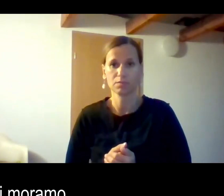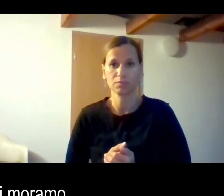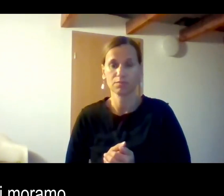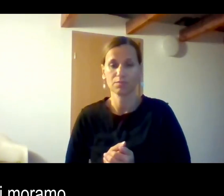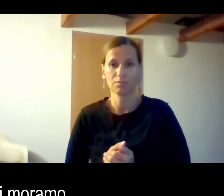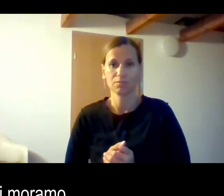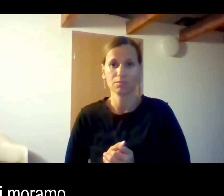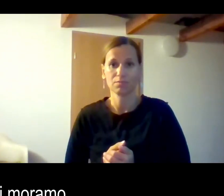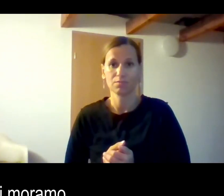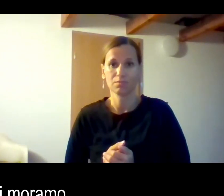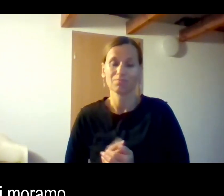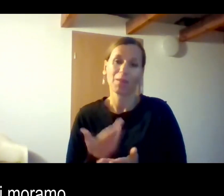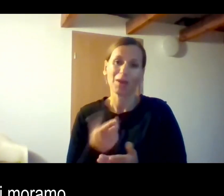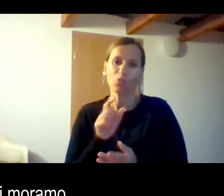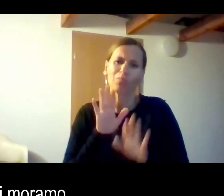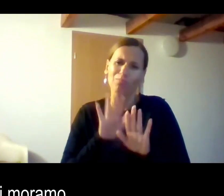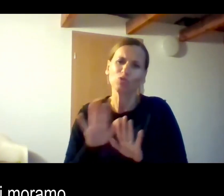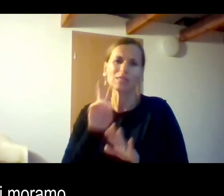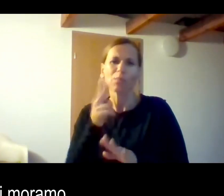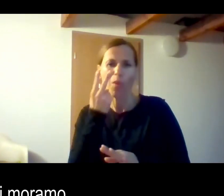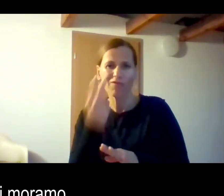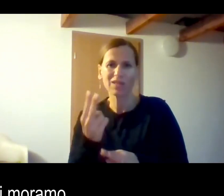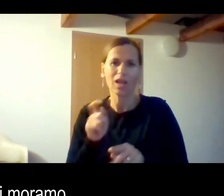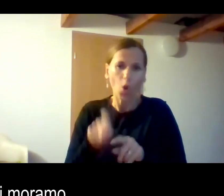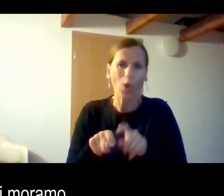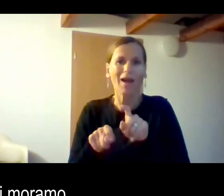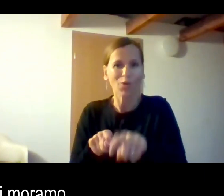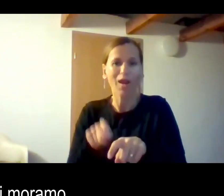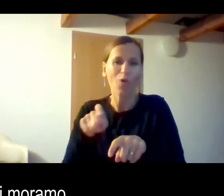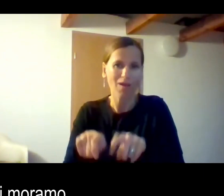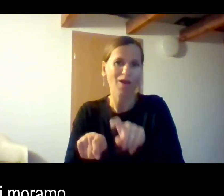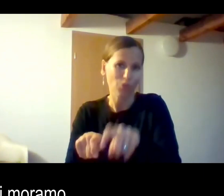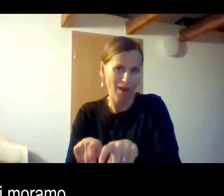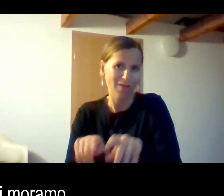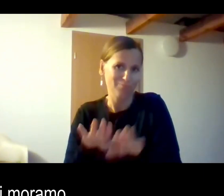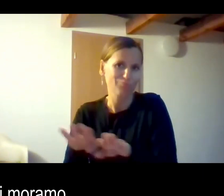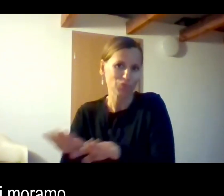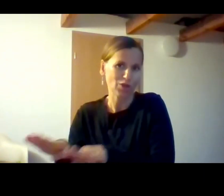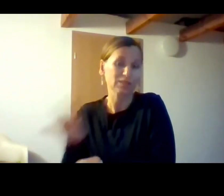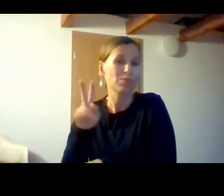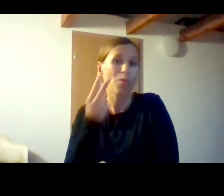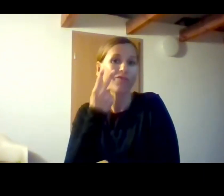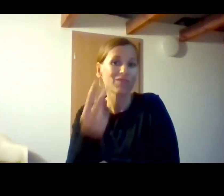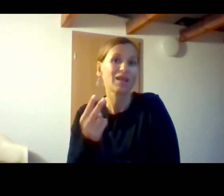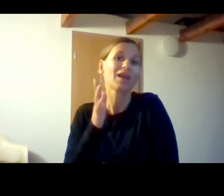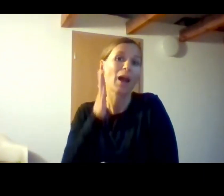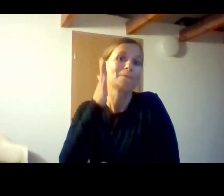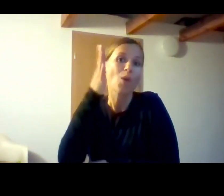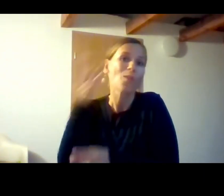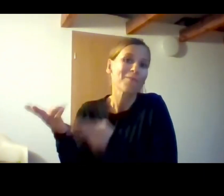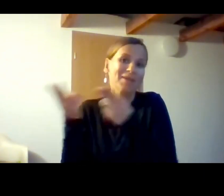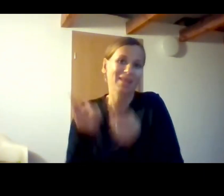Ampak pojdimo korak v korak, korak za korakom in bomo videli, kaj bo prinesla